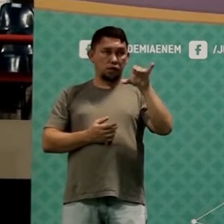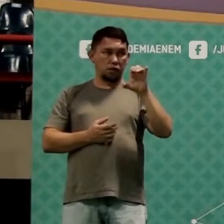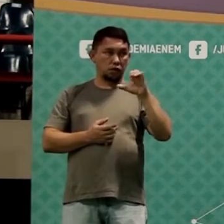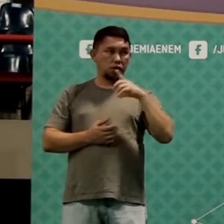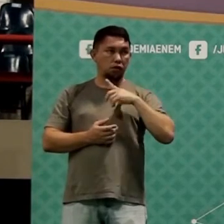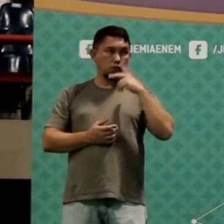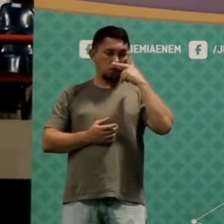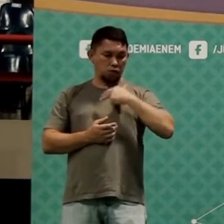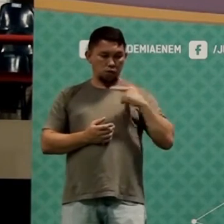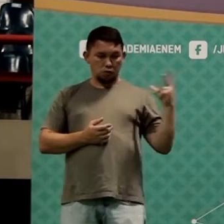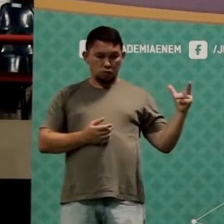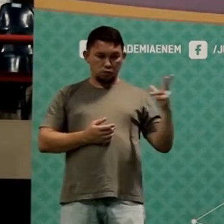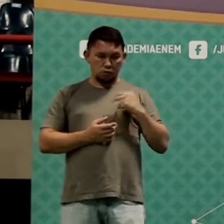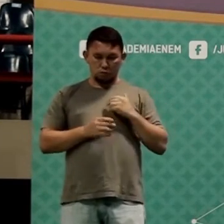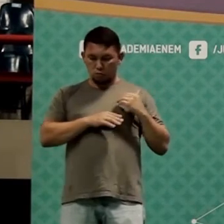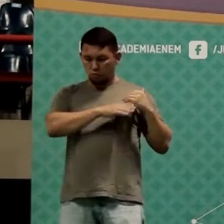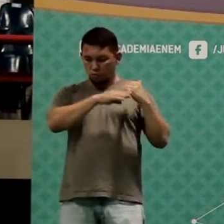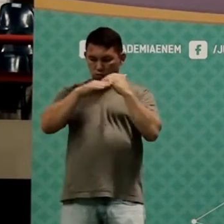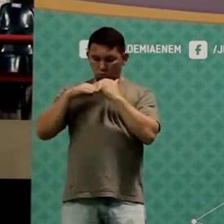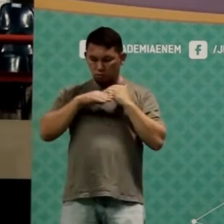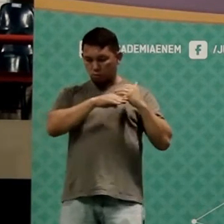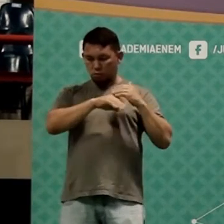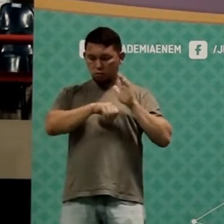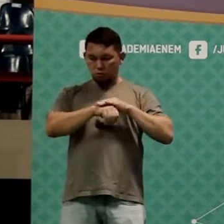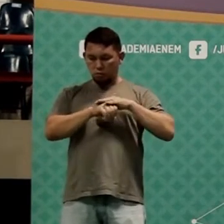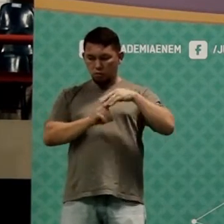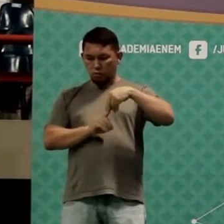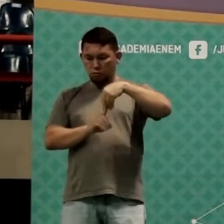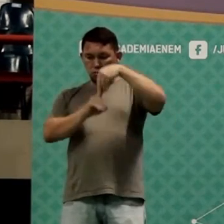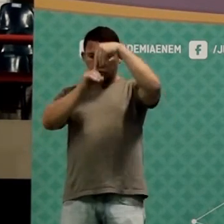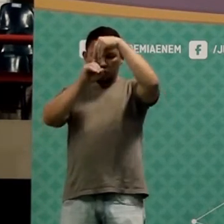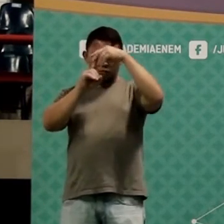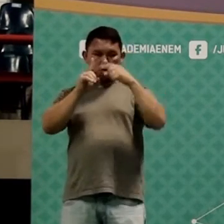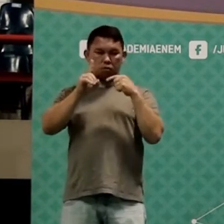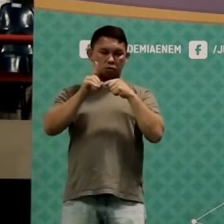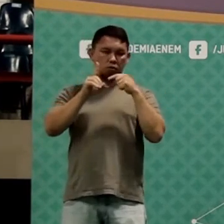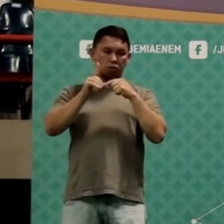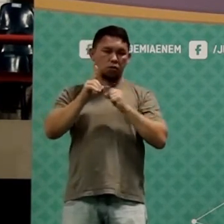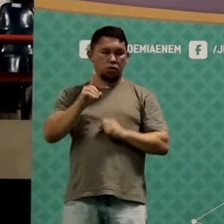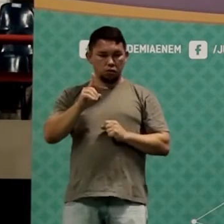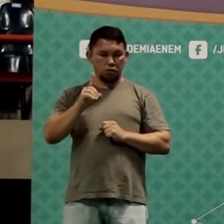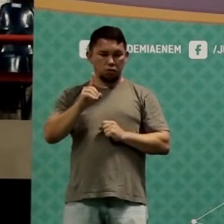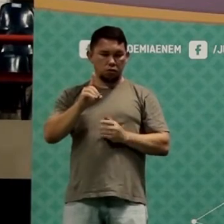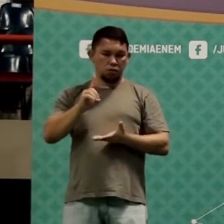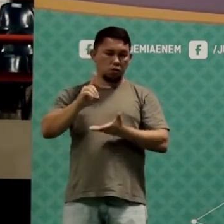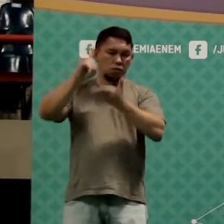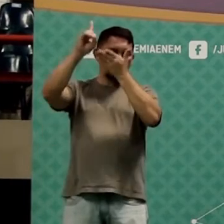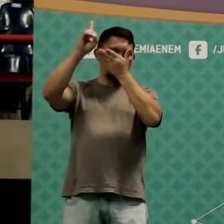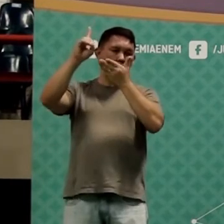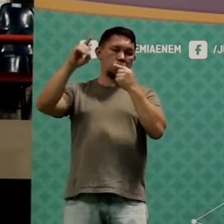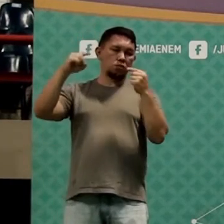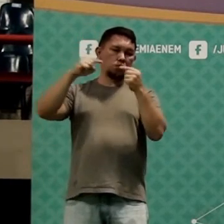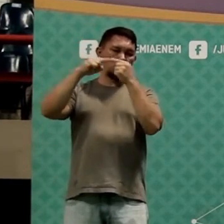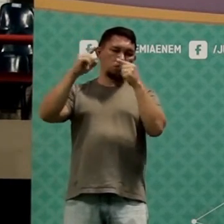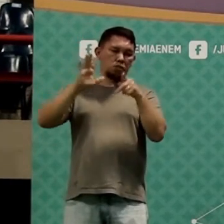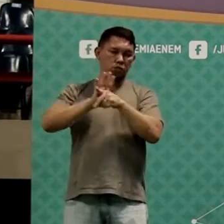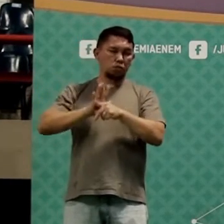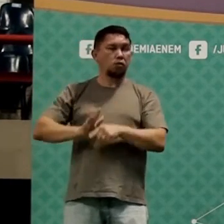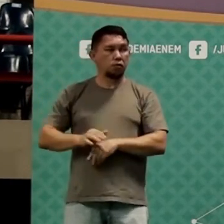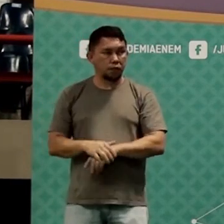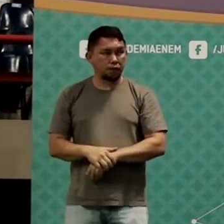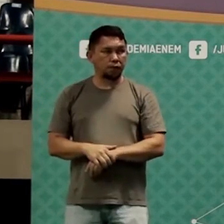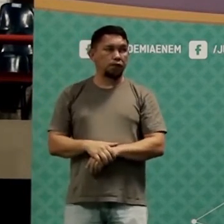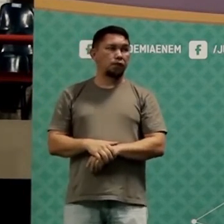proporção, é porque para ele todo mundo foi feito pela mesma criatura. A criatura maior, a criatura divina, que é